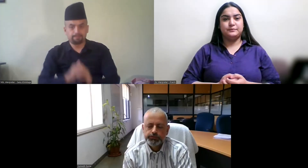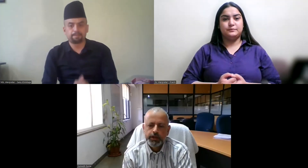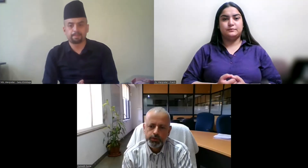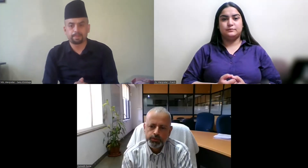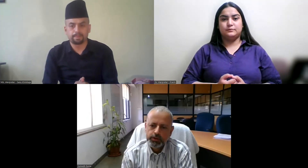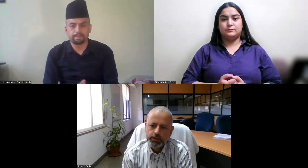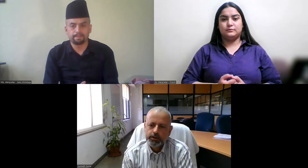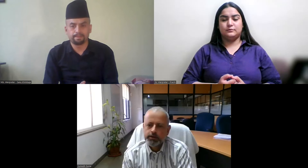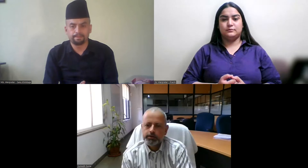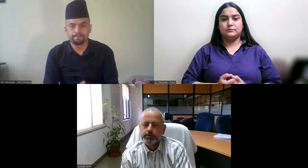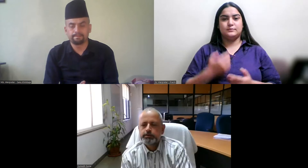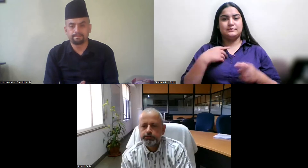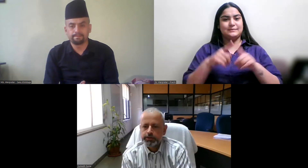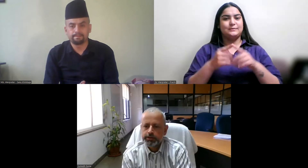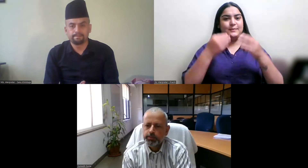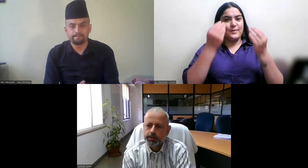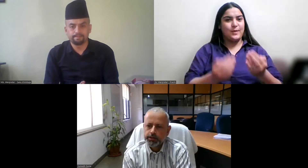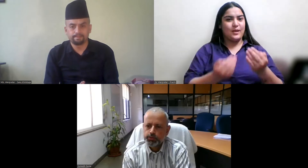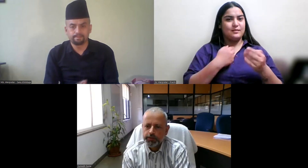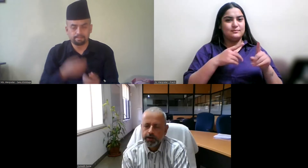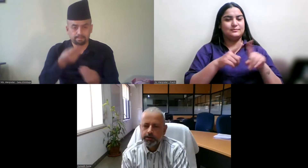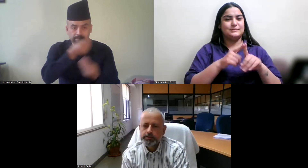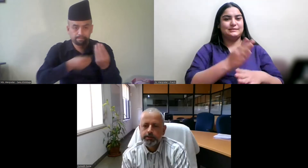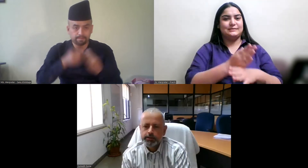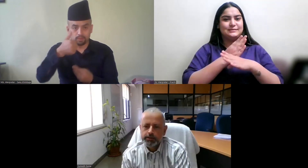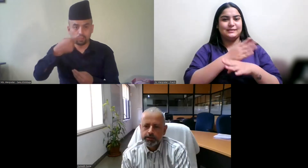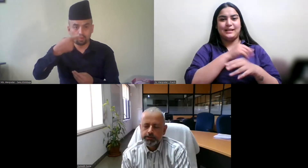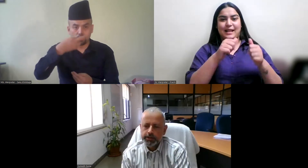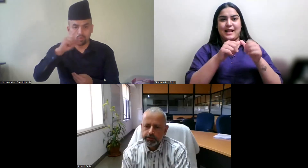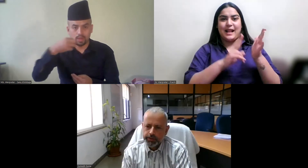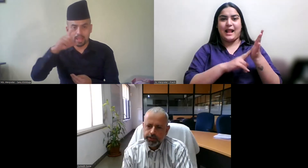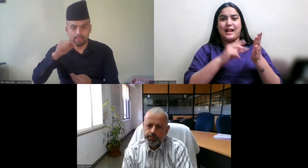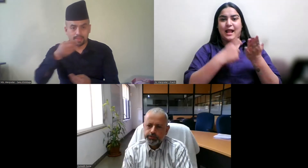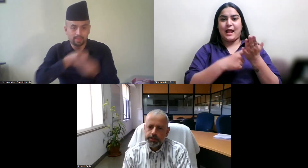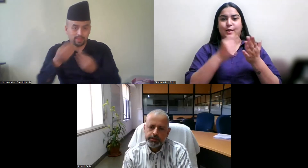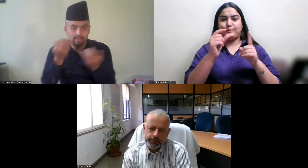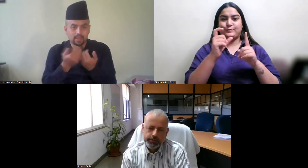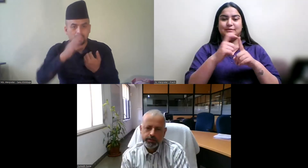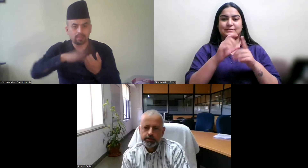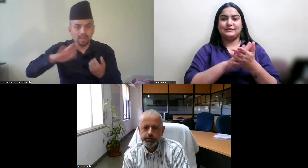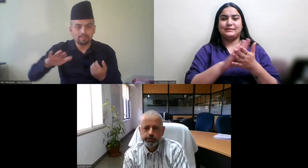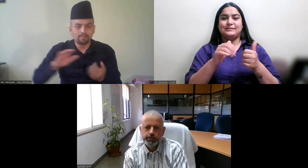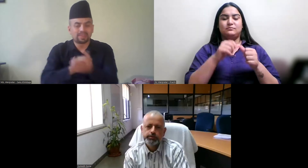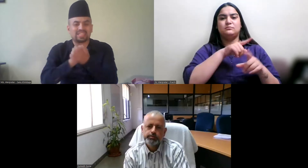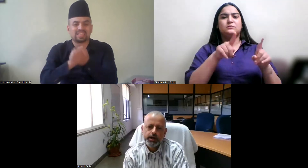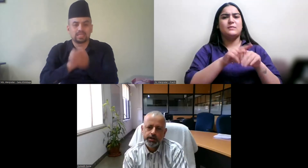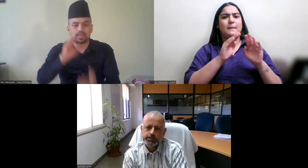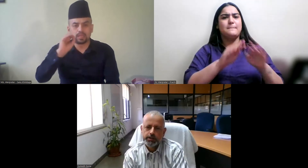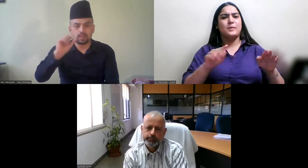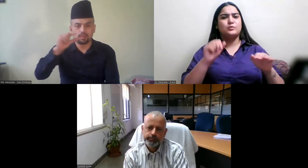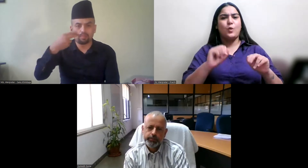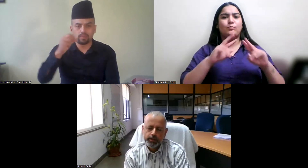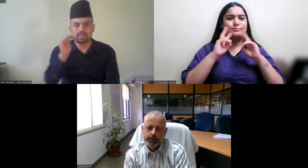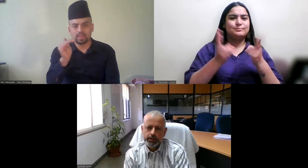As just now shared by Anuradha, the Child Friendly Panchayat initiative in